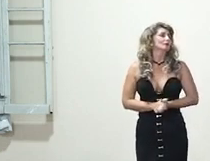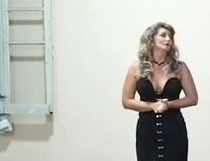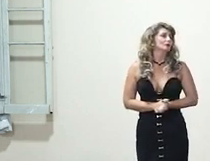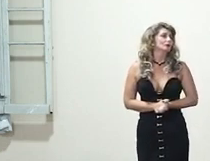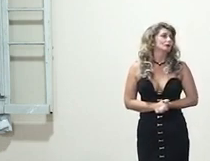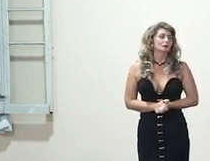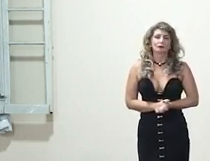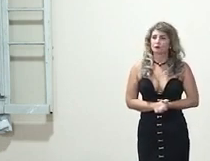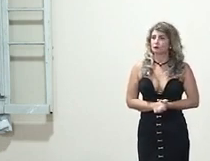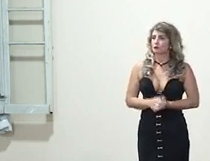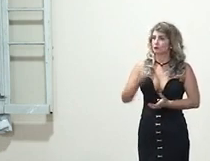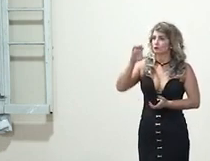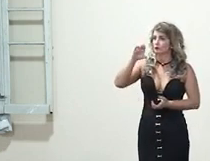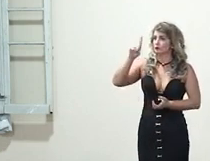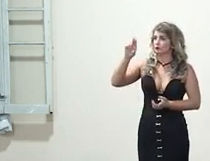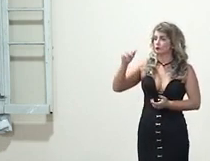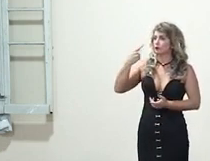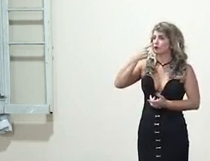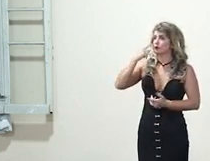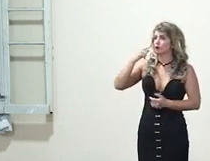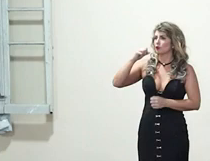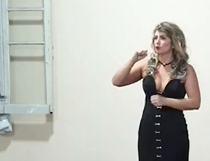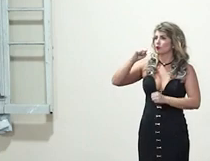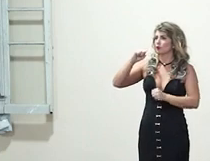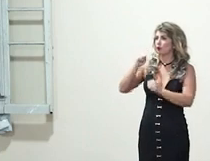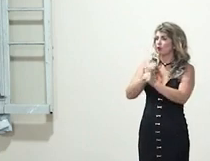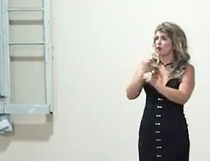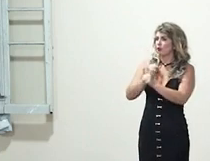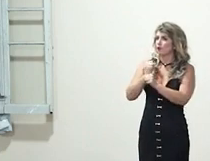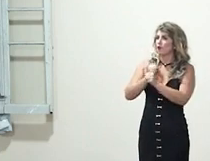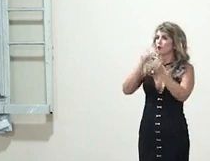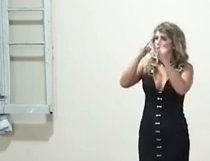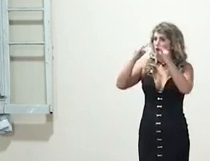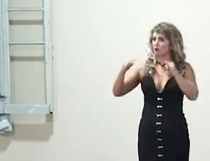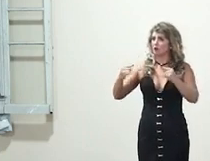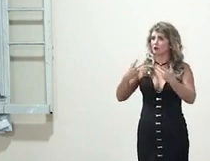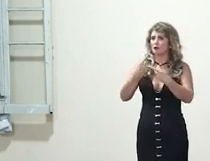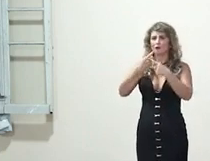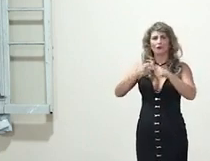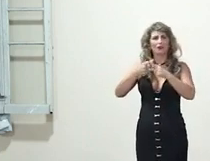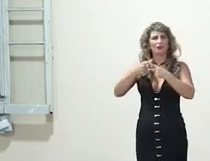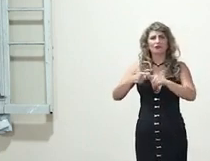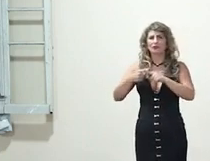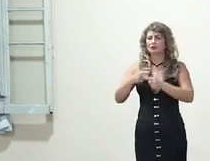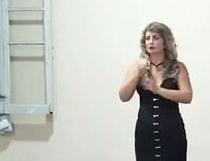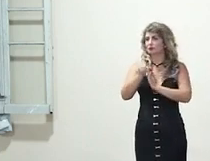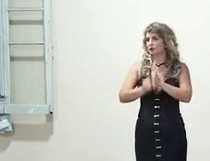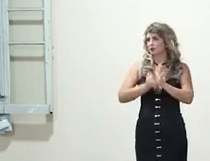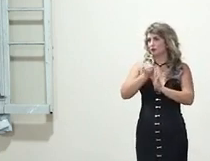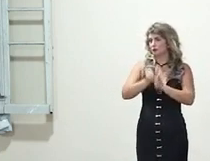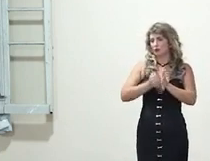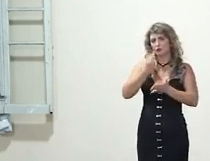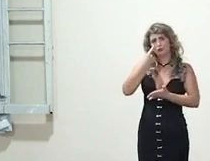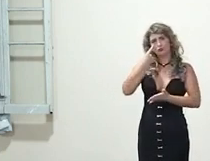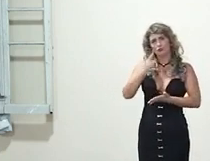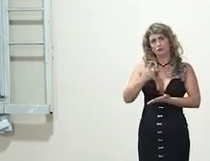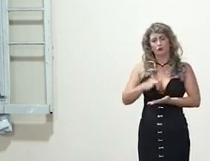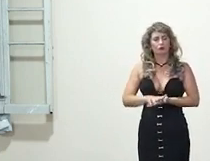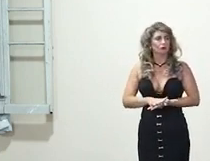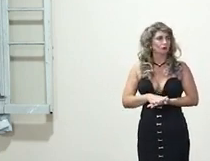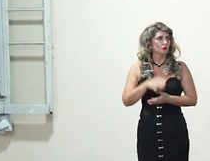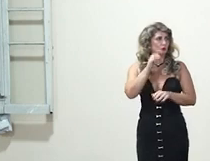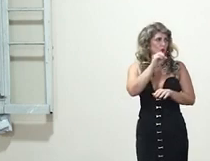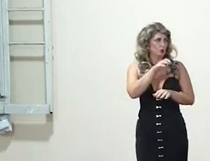O senhor Eduardo tem visto a reforma de casarão 200 vezes aqui em Paranaguá, então, só que eu comentei